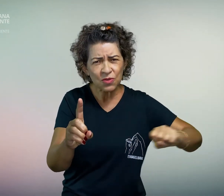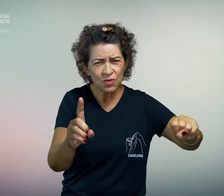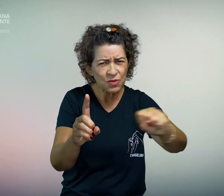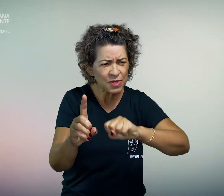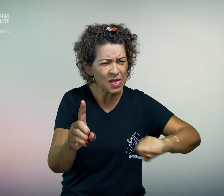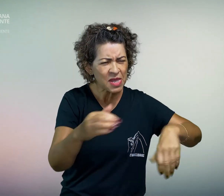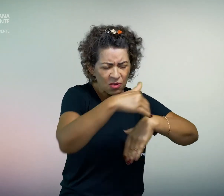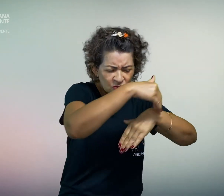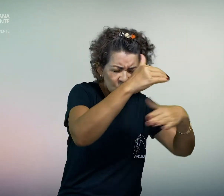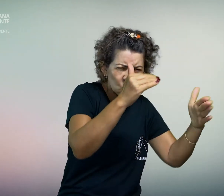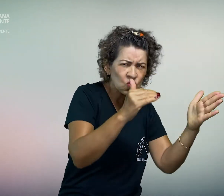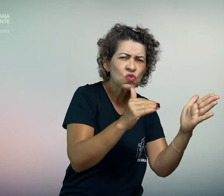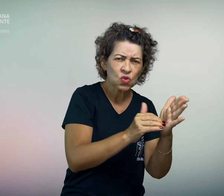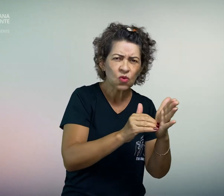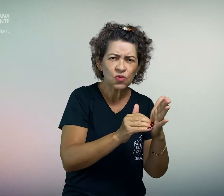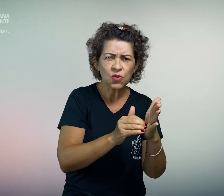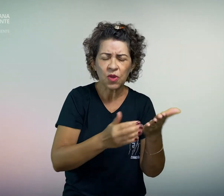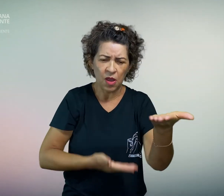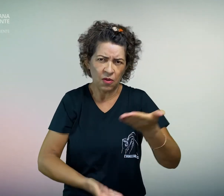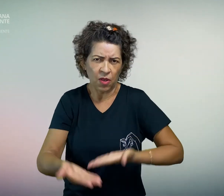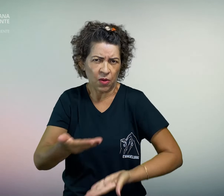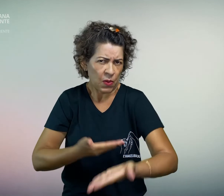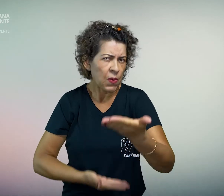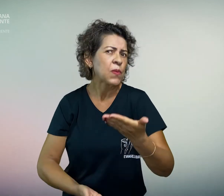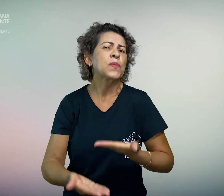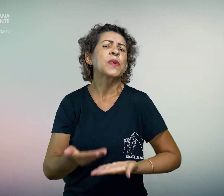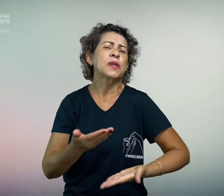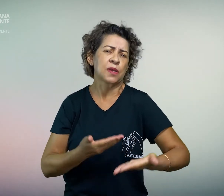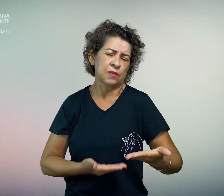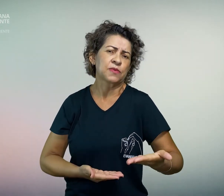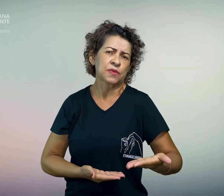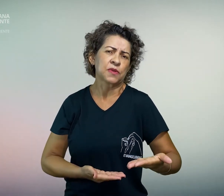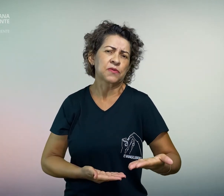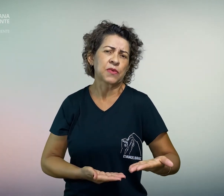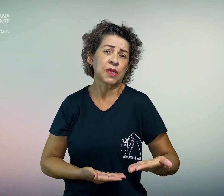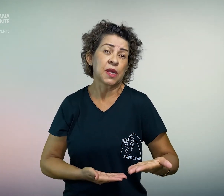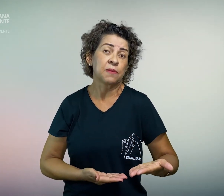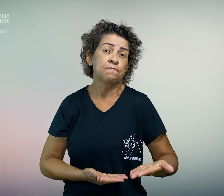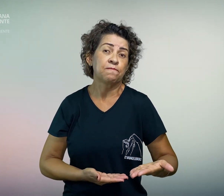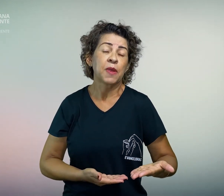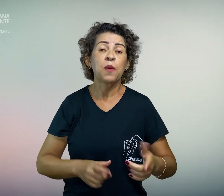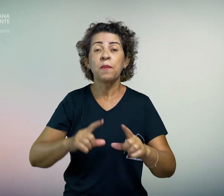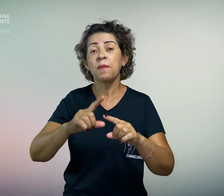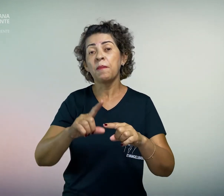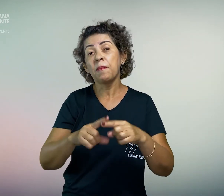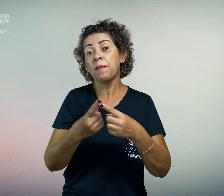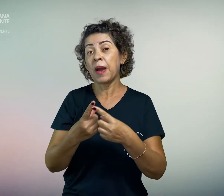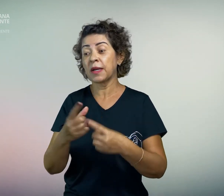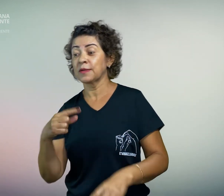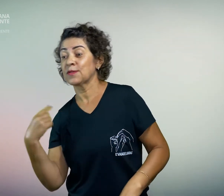meio familiar ou social em que estamos envolvidos, não tira